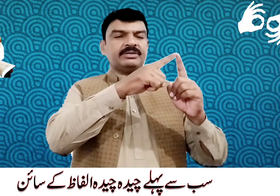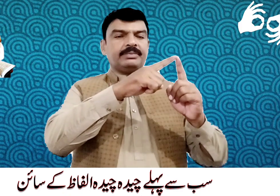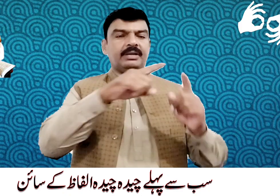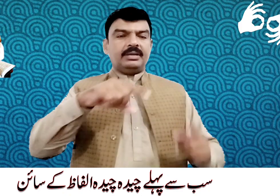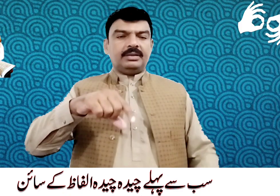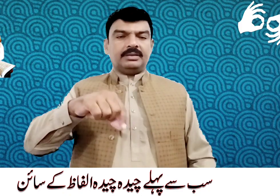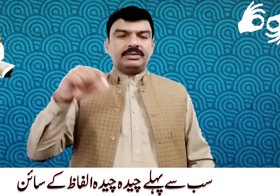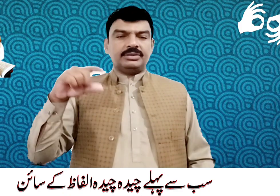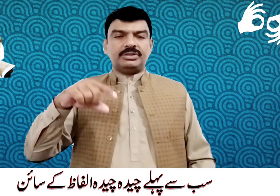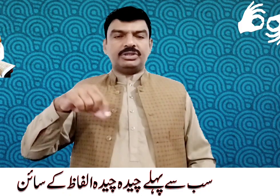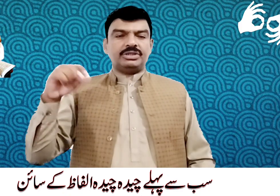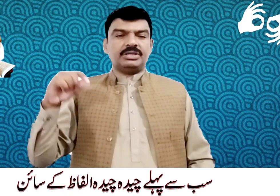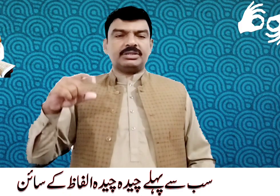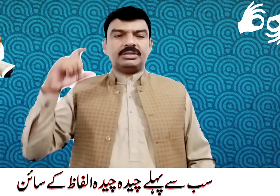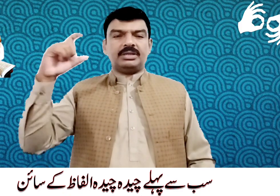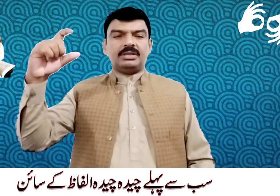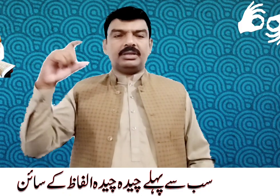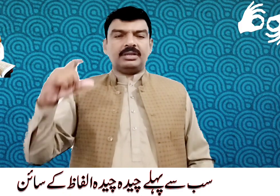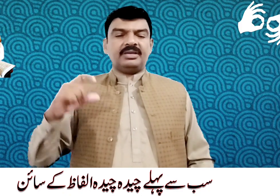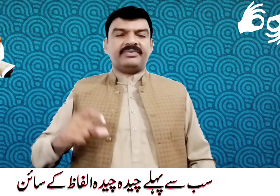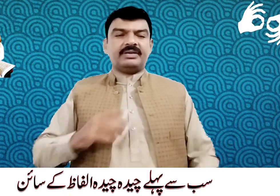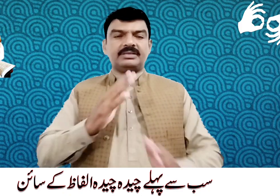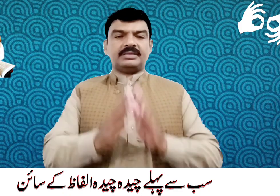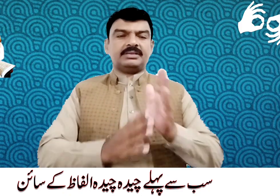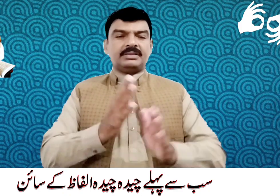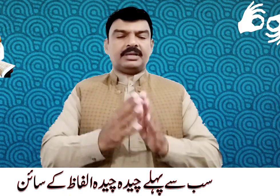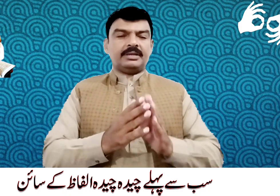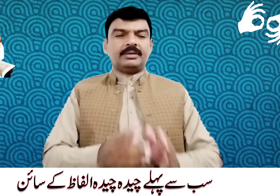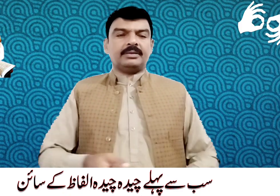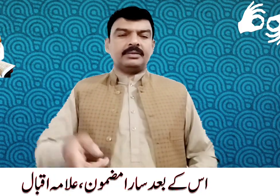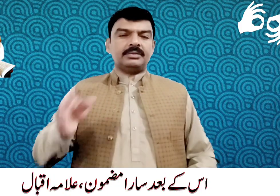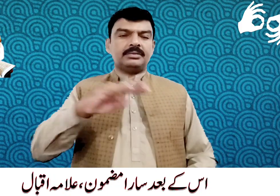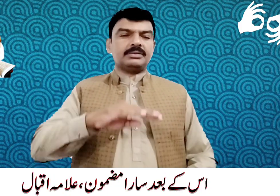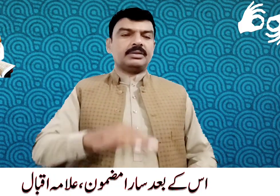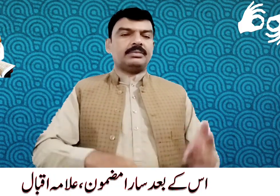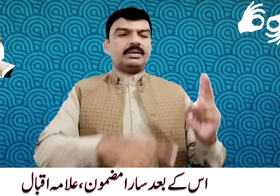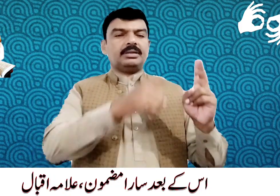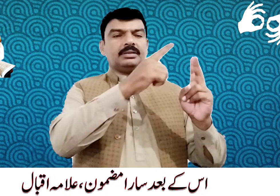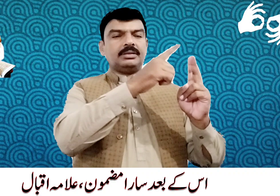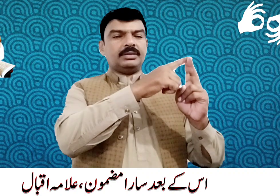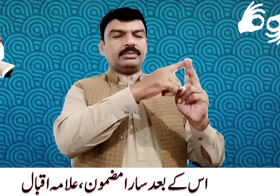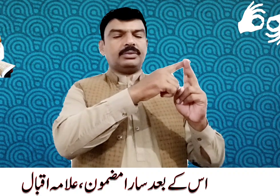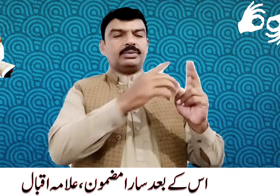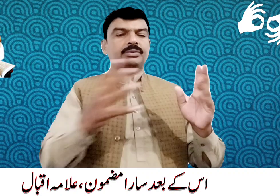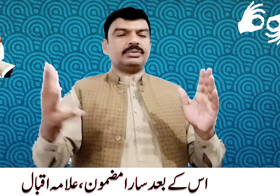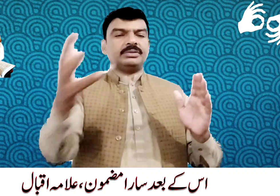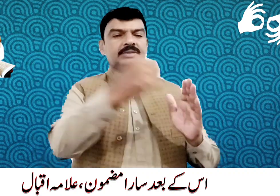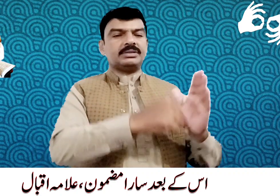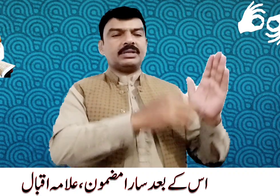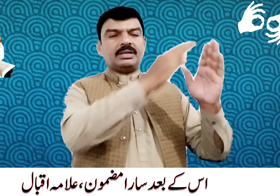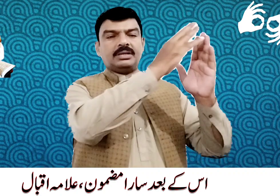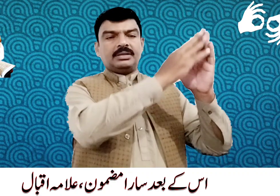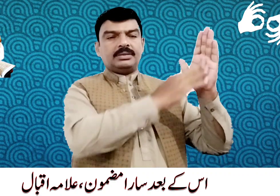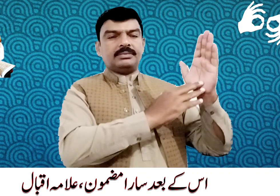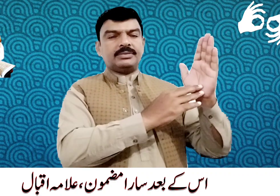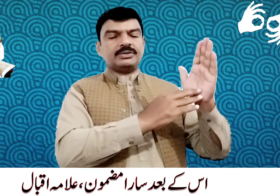सबसे पहले चीदा चीदा अल्फाज के साइन, उसके बाद बर्दो सारा